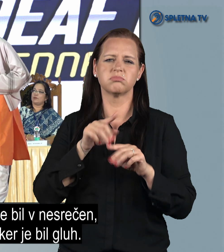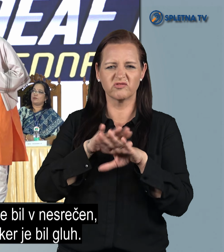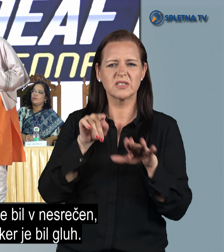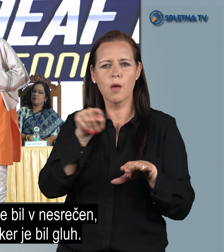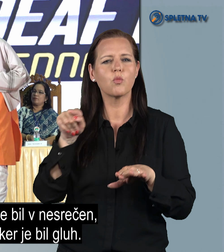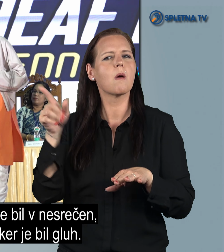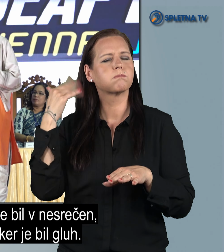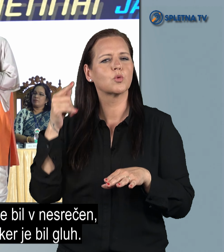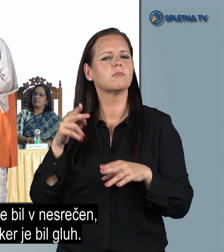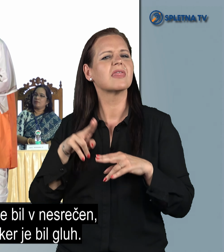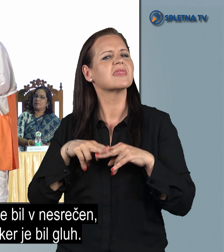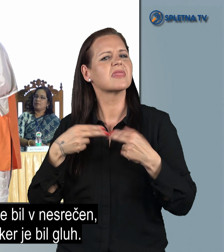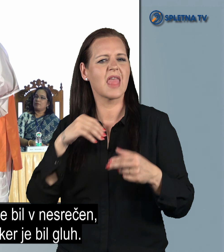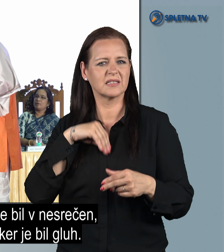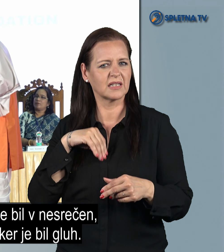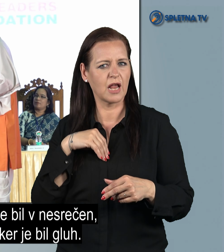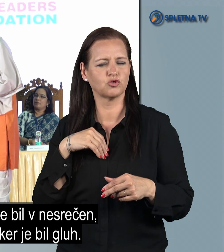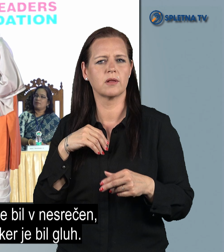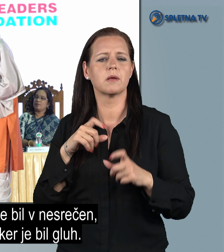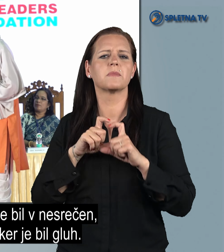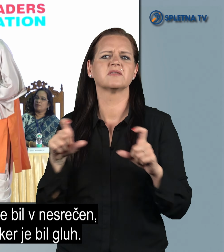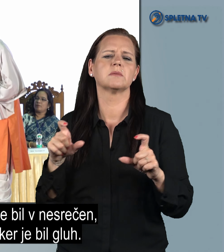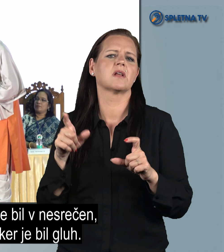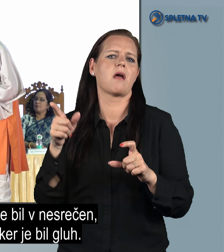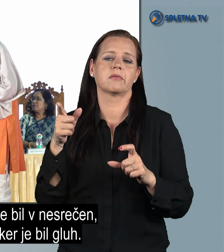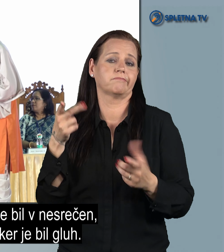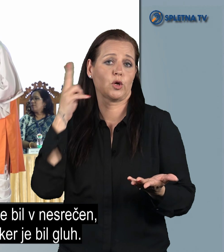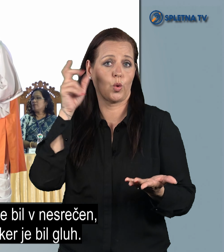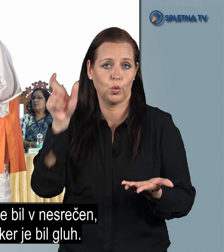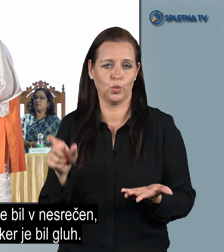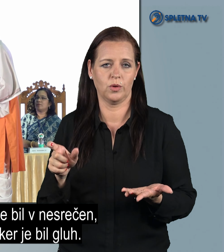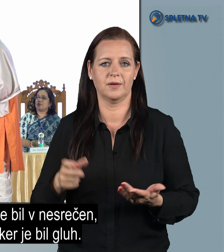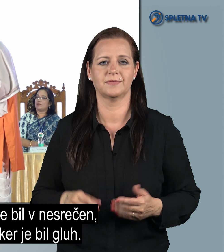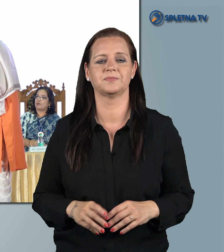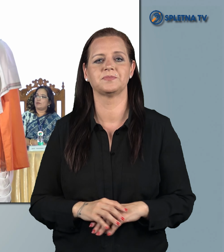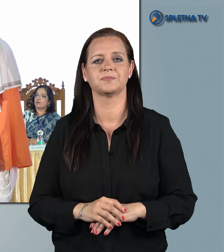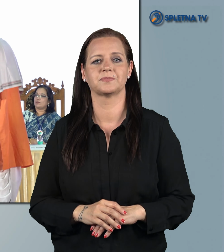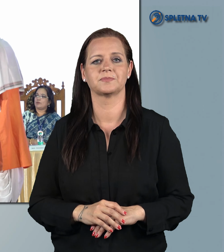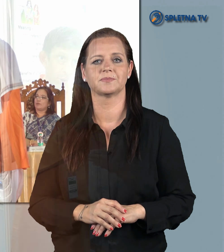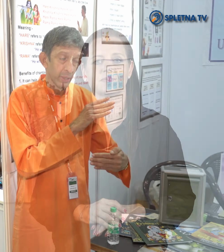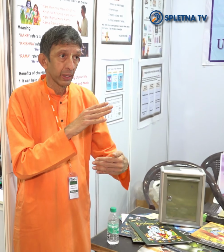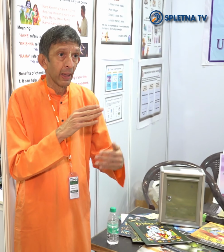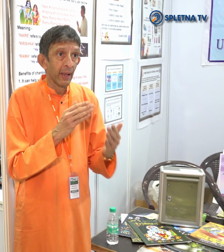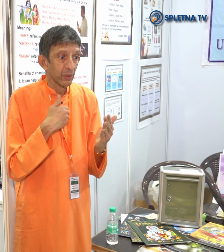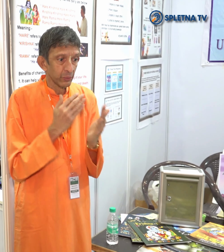Kljub vsemu je bil nesrečen, predvsem, ker je bil gluh.